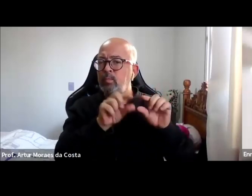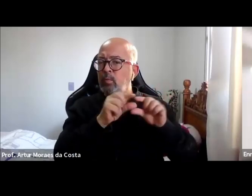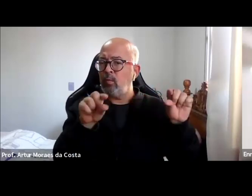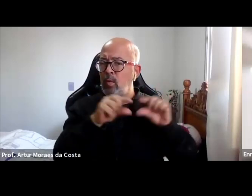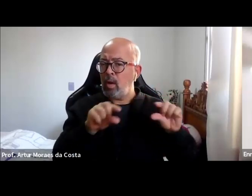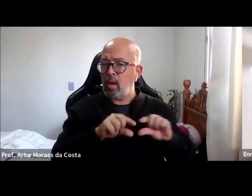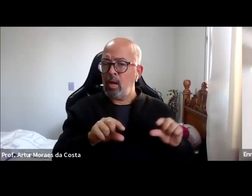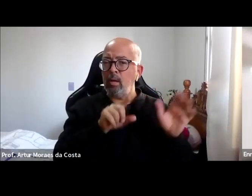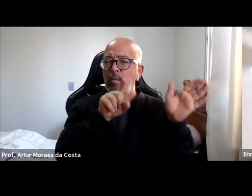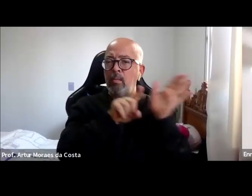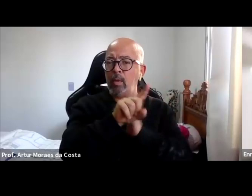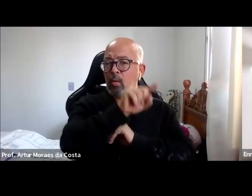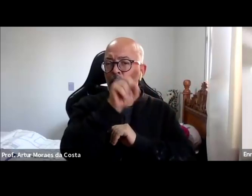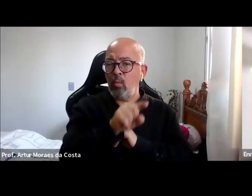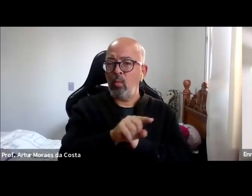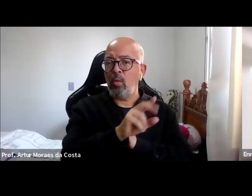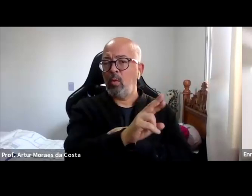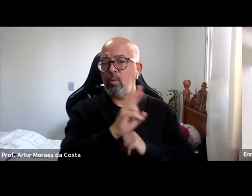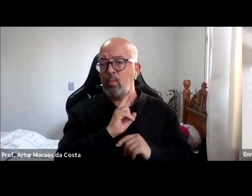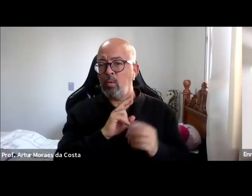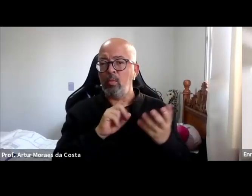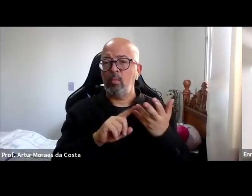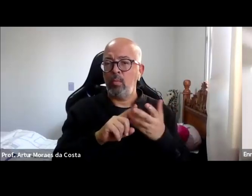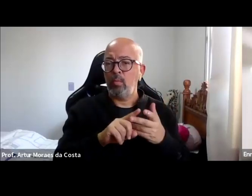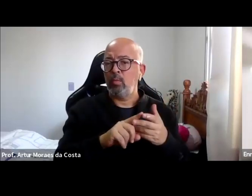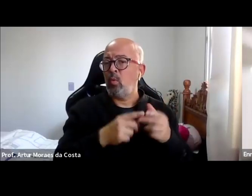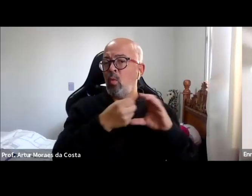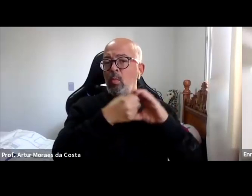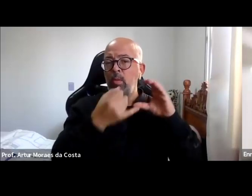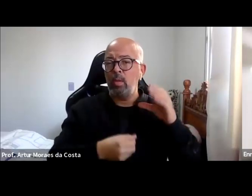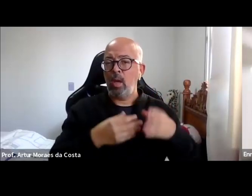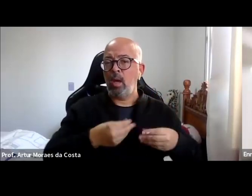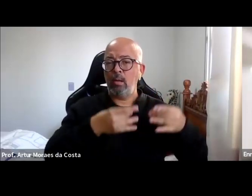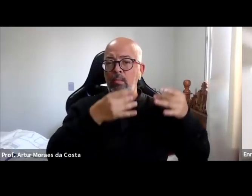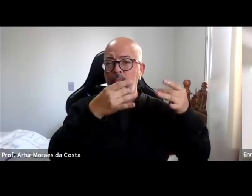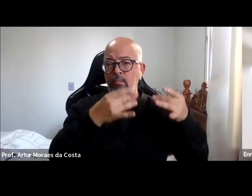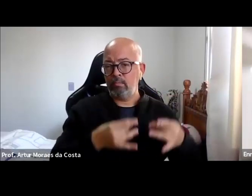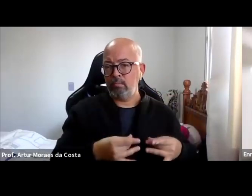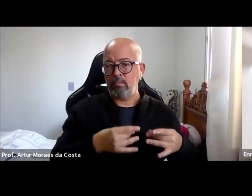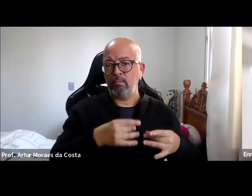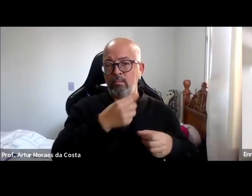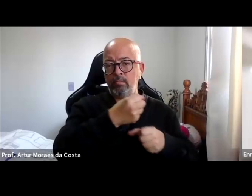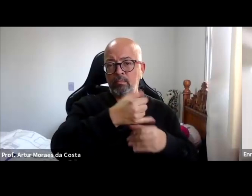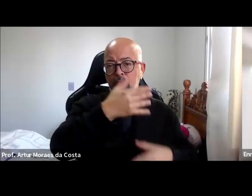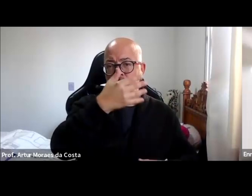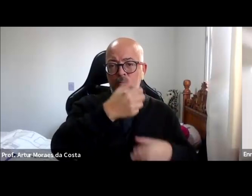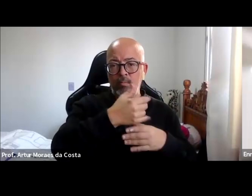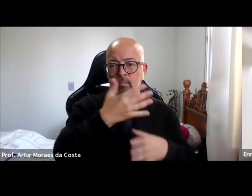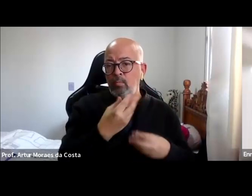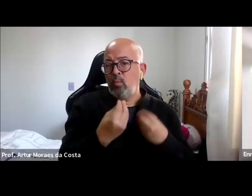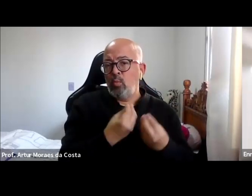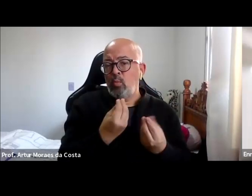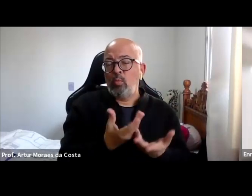un comentario eh la descripción del comportamiento de otras personas eh digamos